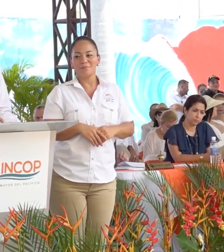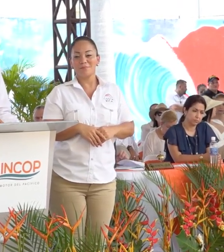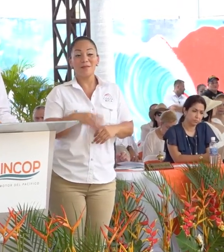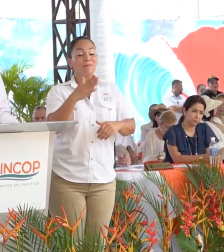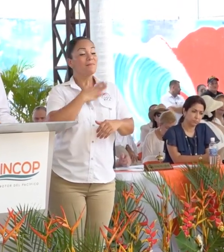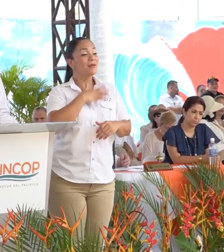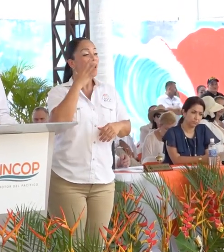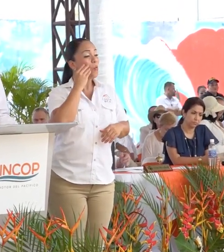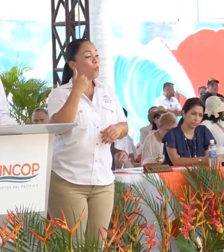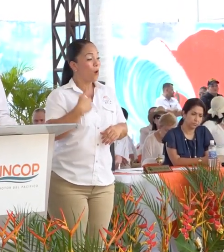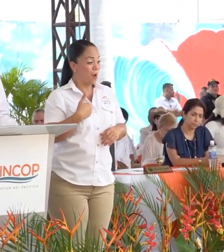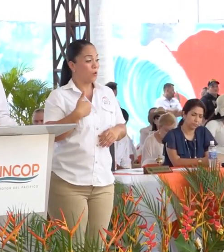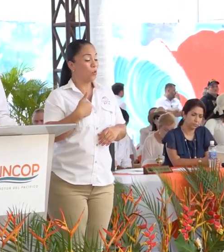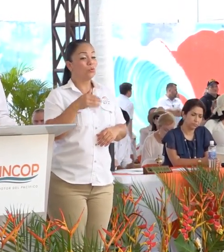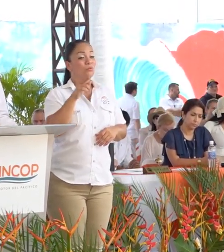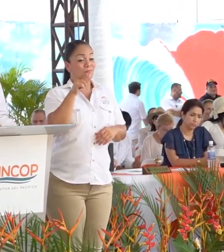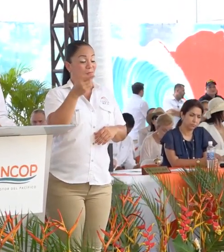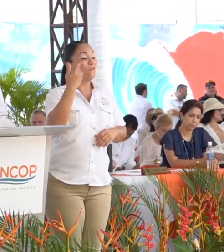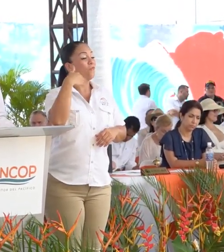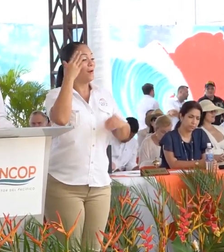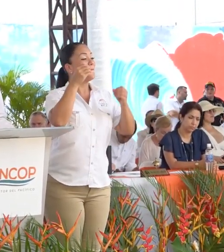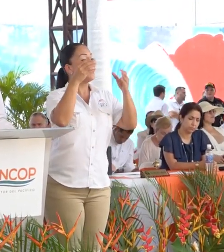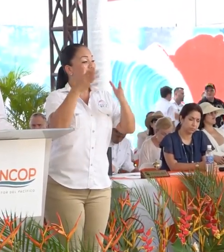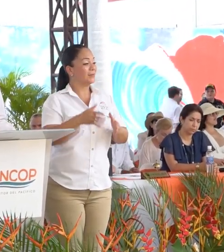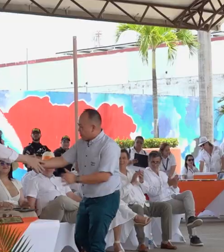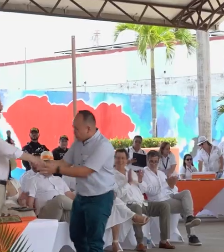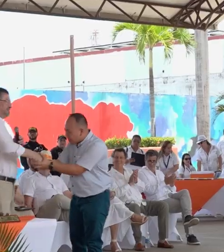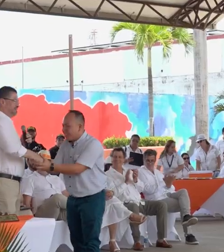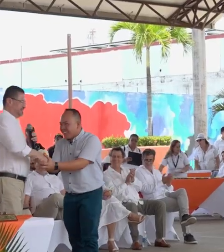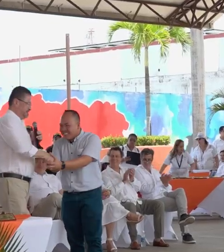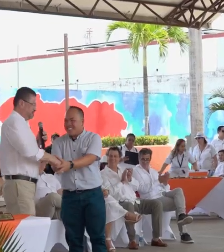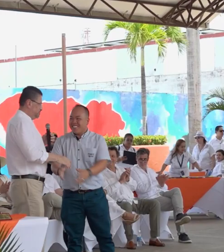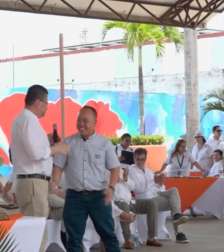quien consagró su vida como maestro en Potrero Grande.